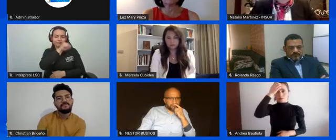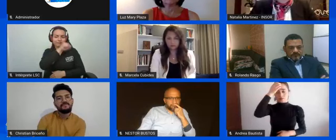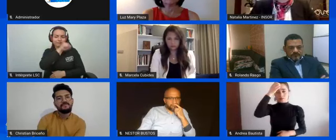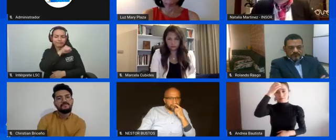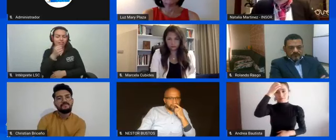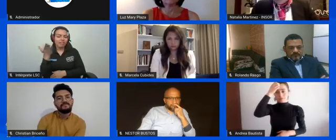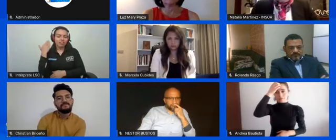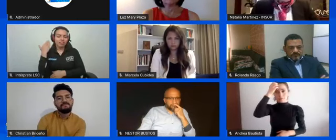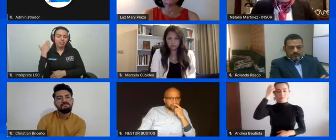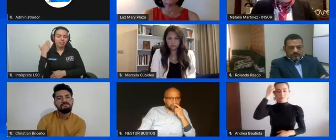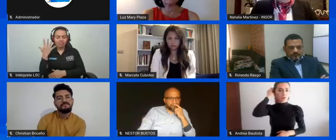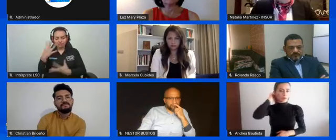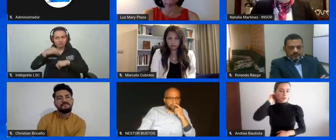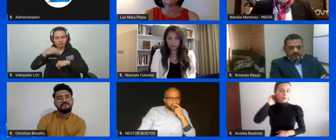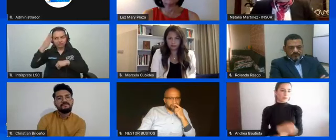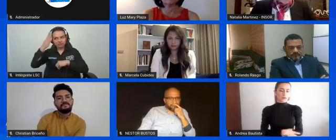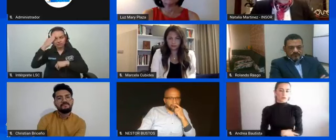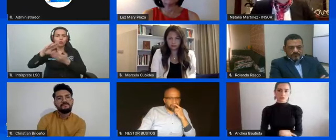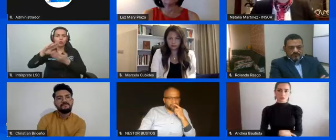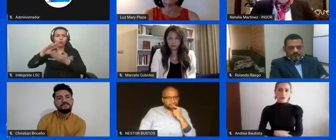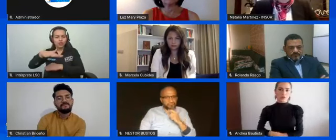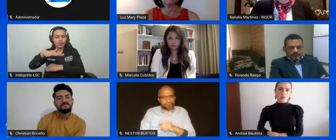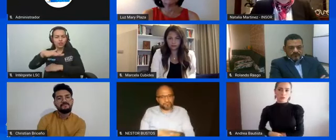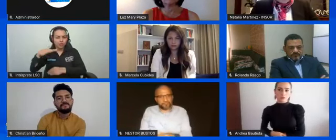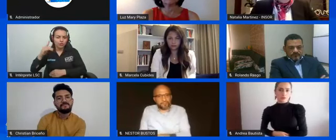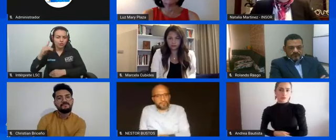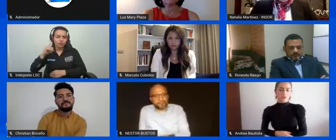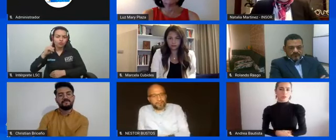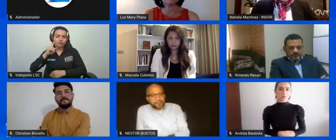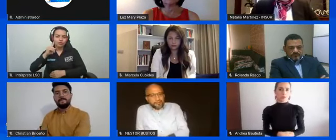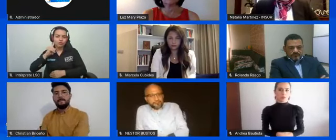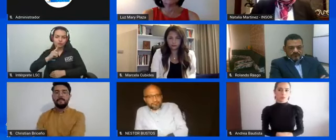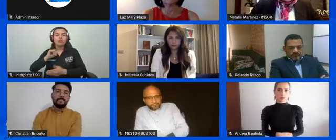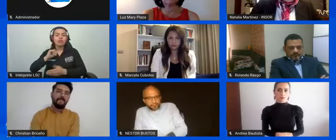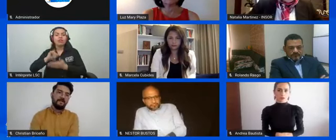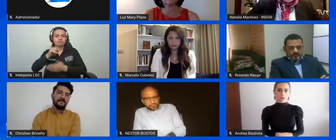de apuesta por la comunidad que hoy en día también se recuerda mucho.